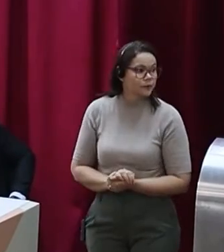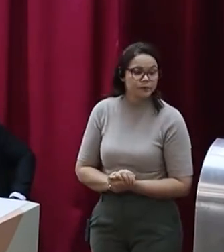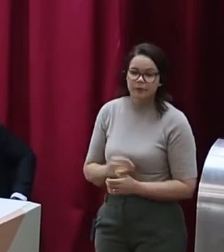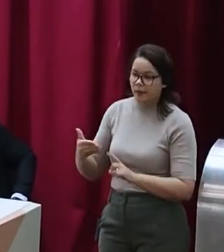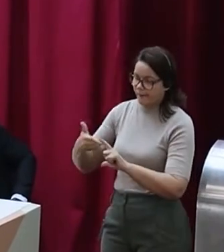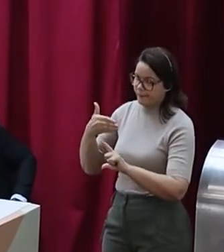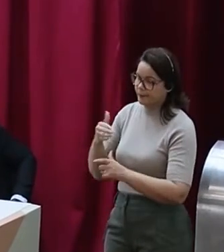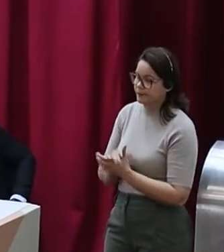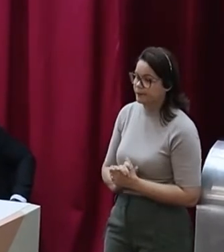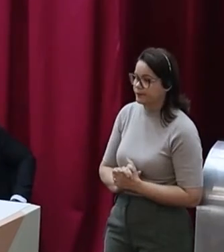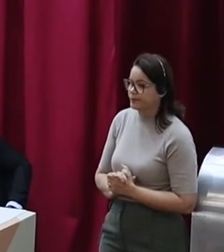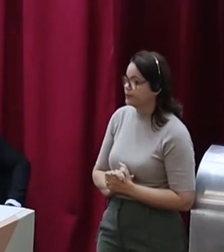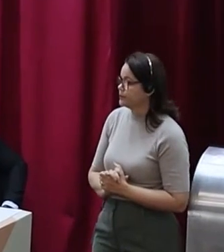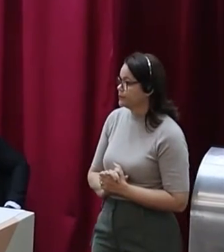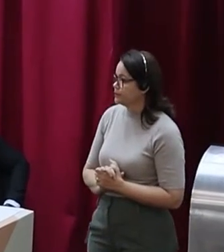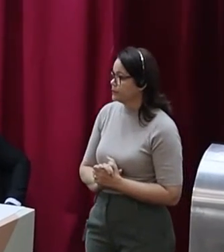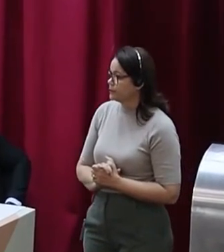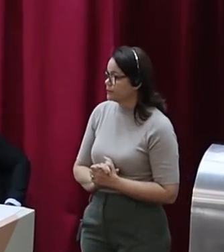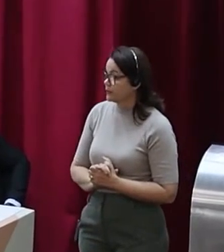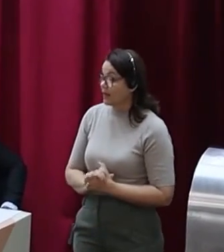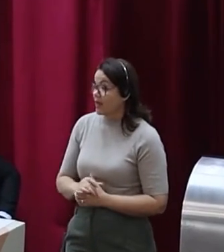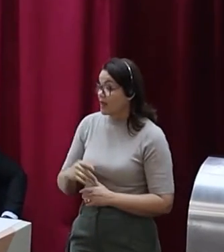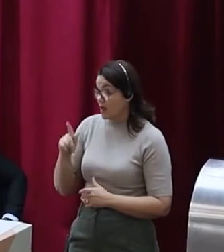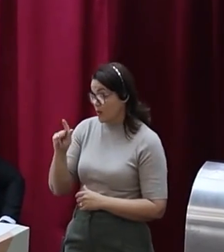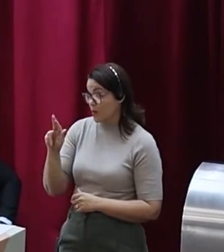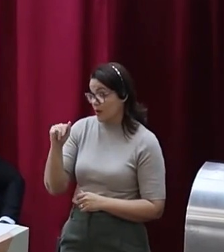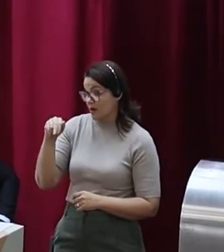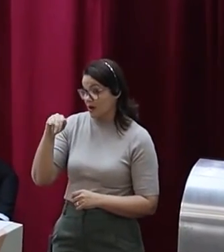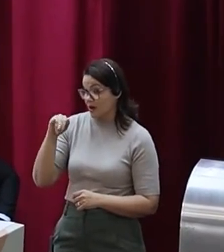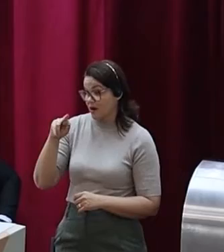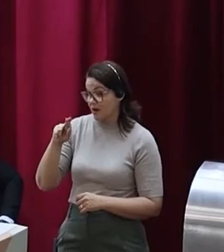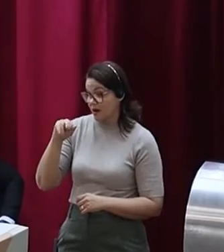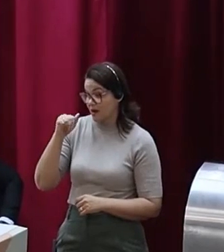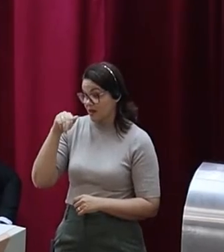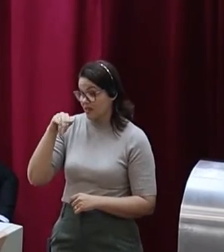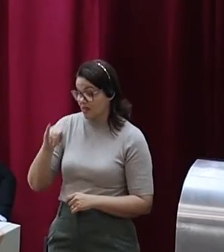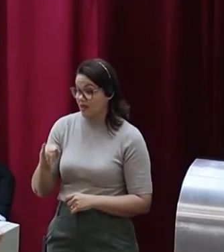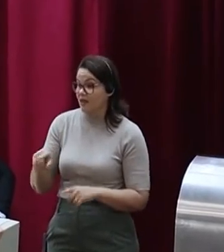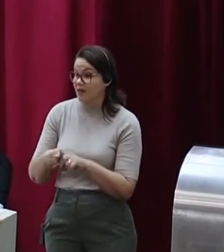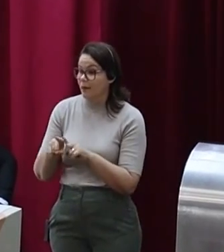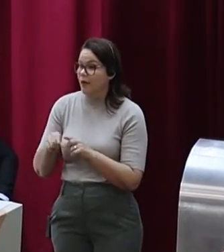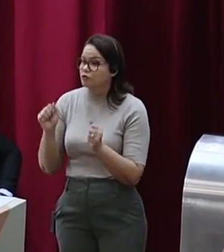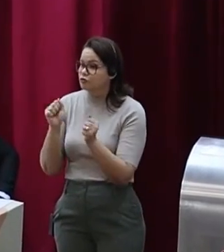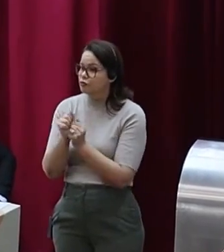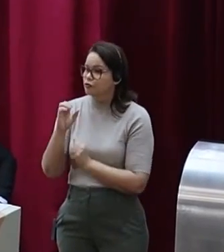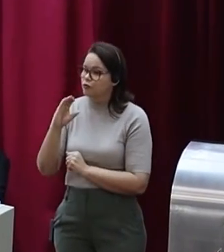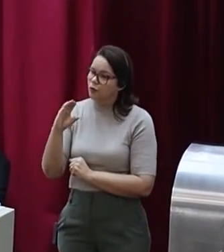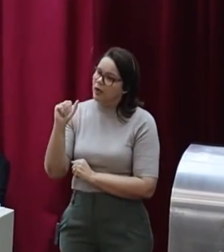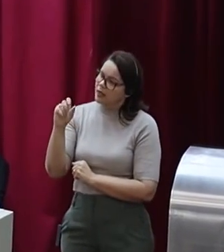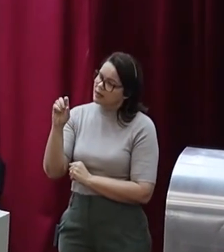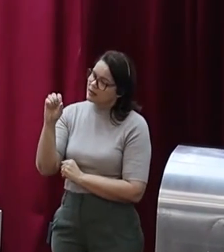pasamos. Y ya el guaraní con el castellano. Lo que puedo reducir es que, sintetizar,